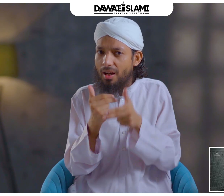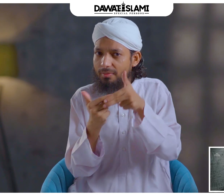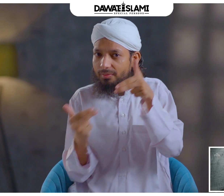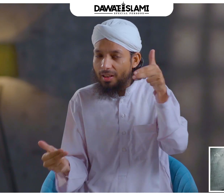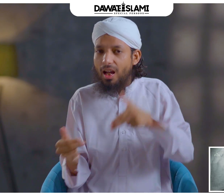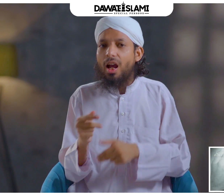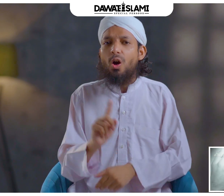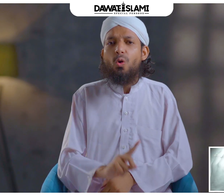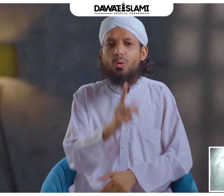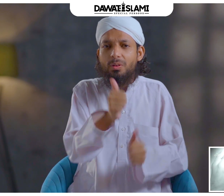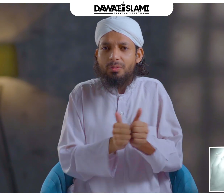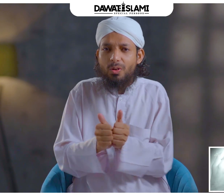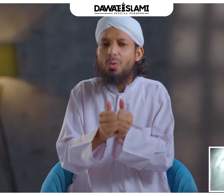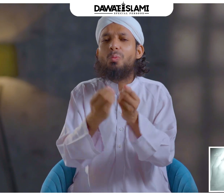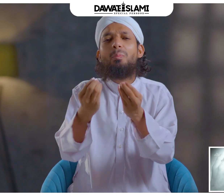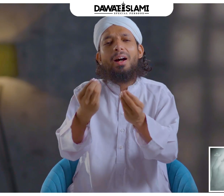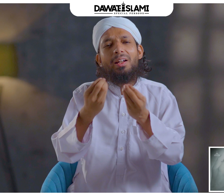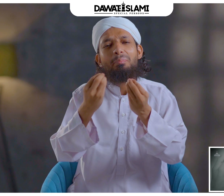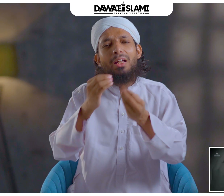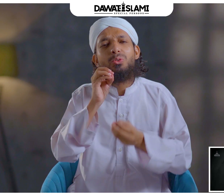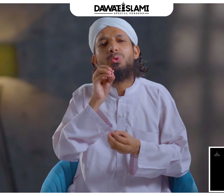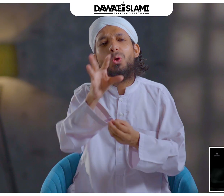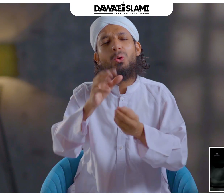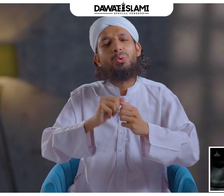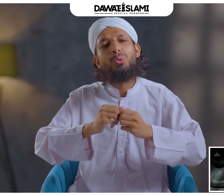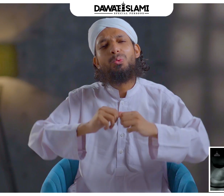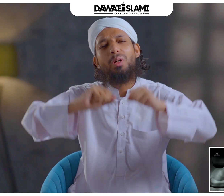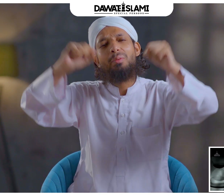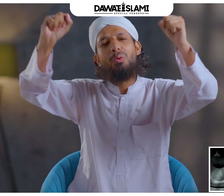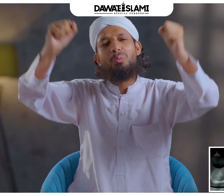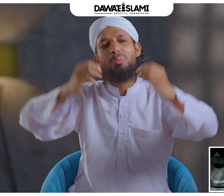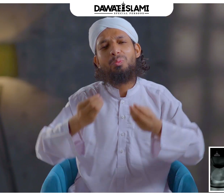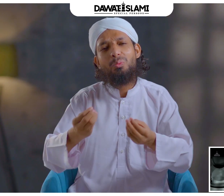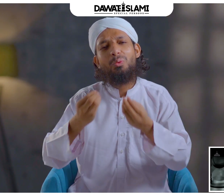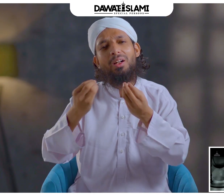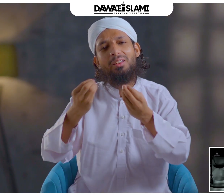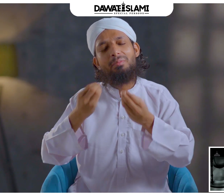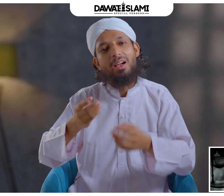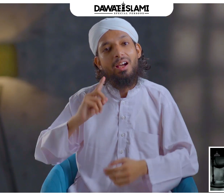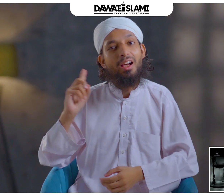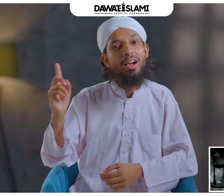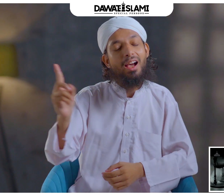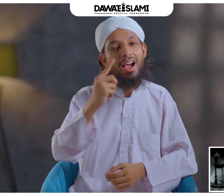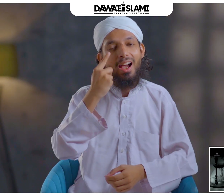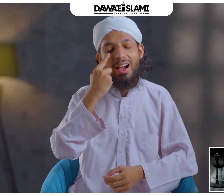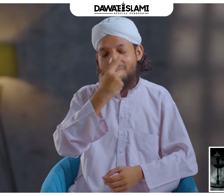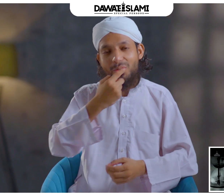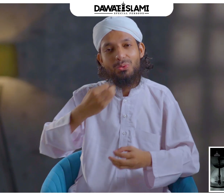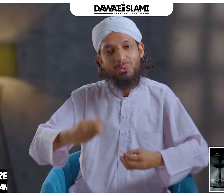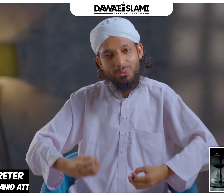اپنے بھائی کو معاف کرتے ہیں۔ مدعی ابھی بیان دے ہی رہے تھے کہ عدالت فاروقی